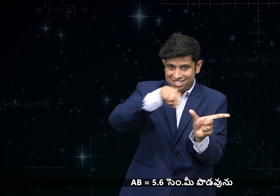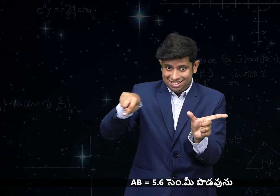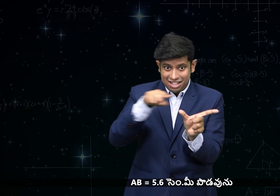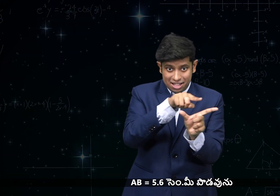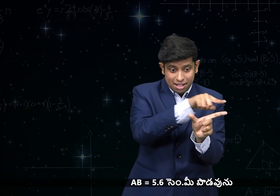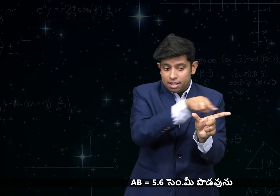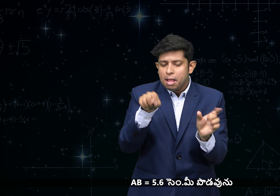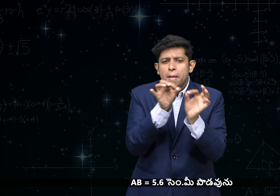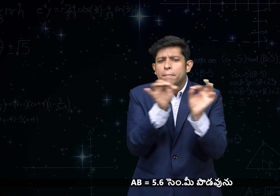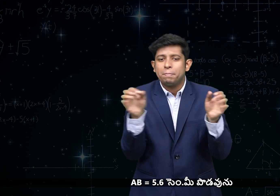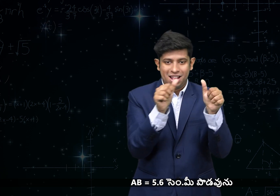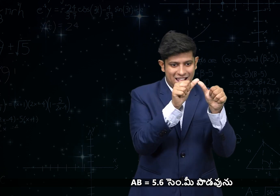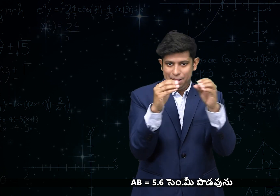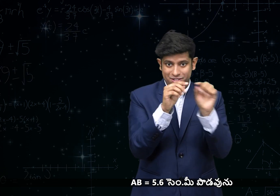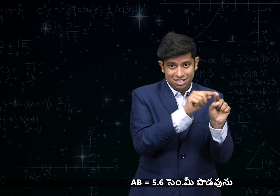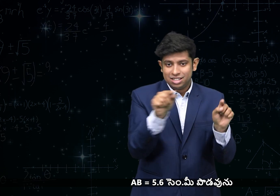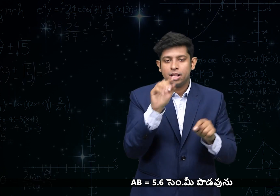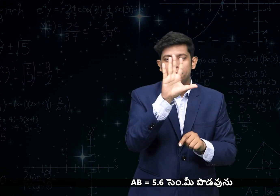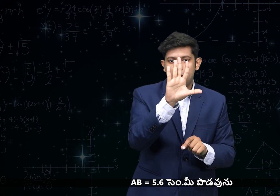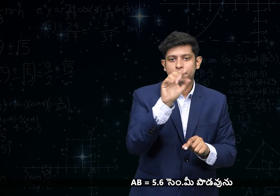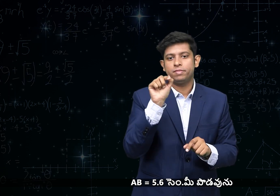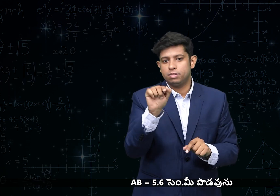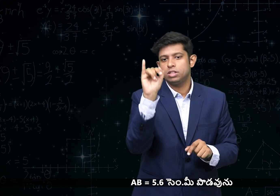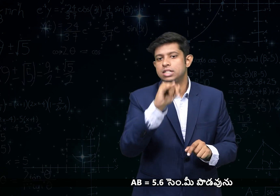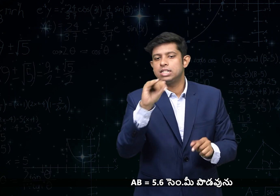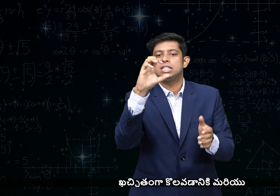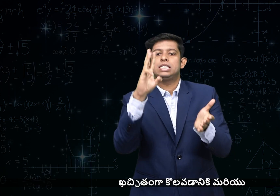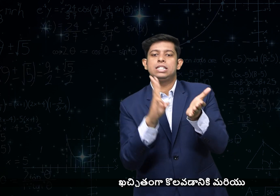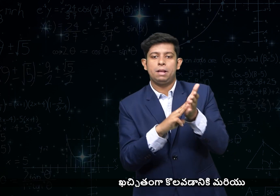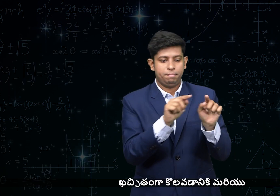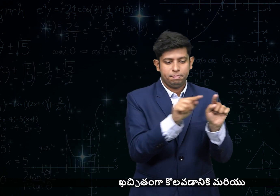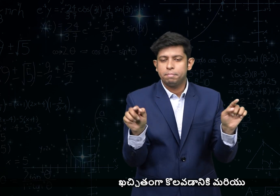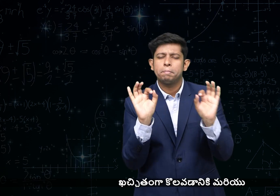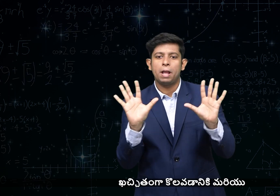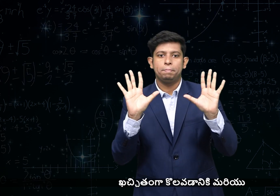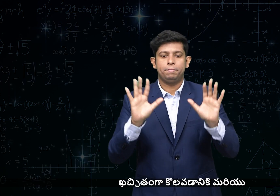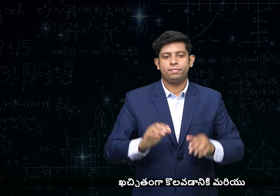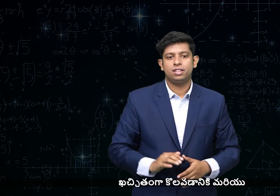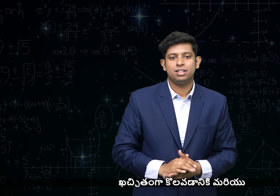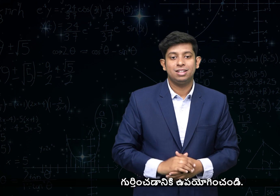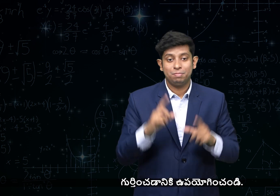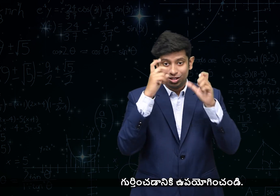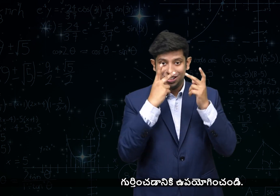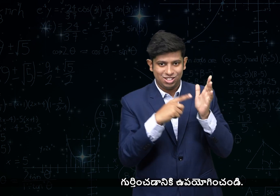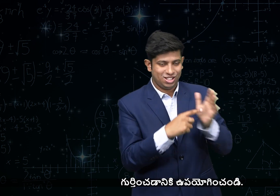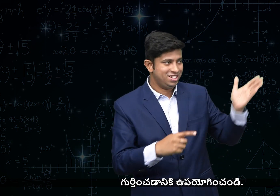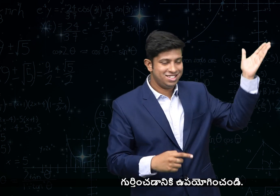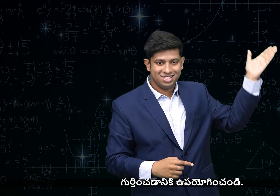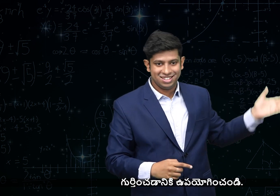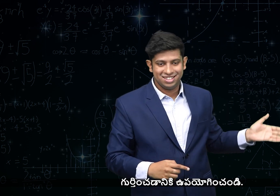ఏబి = 5.6 సెంటీమీటర్లు పొడవును ఖచ్చితంగా కొలవడానికి మరియు గుర్తించడానికి